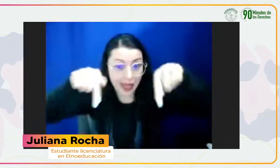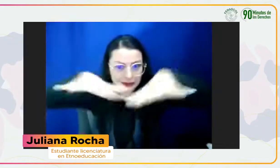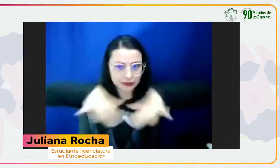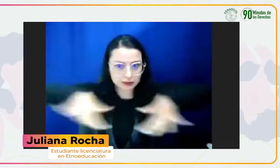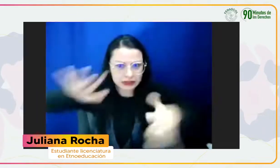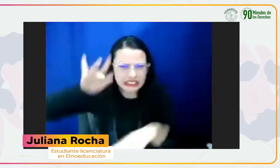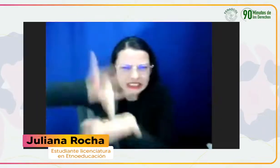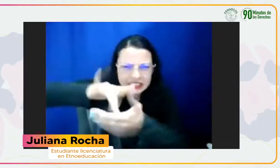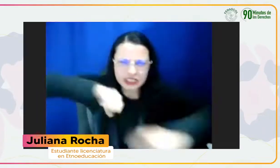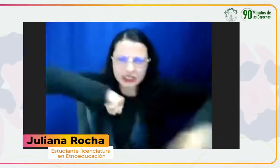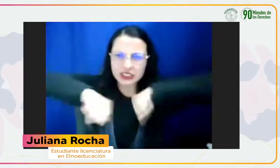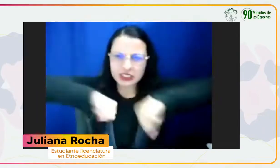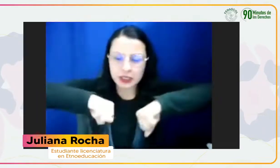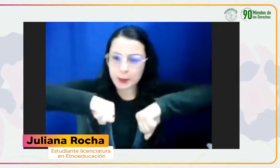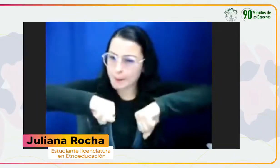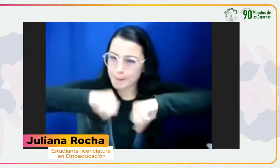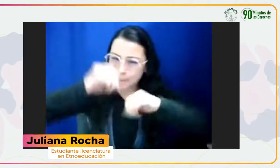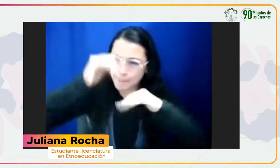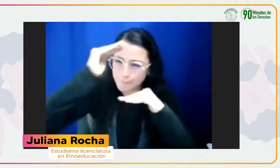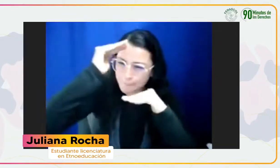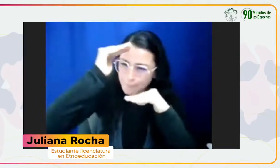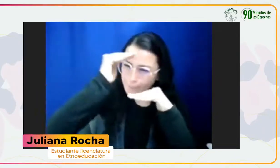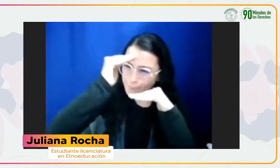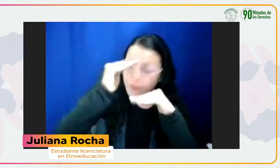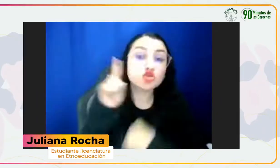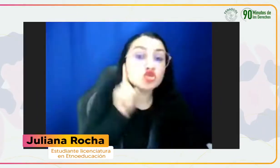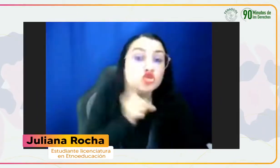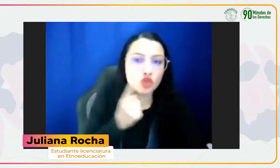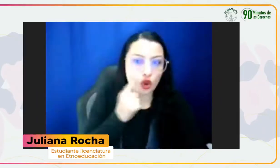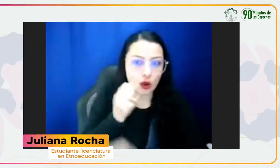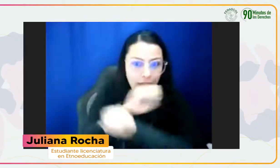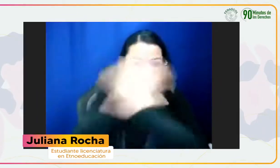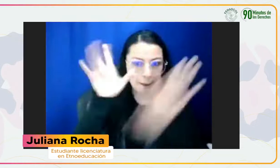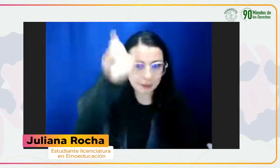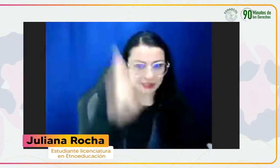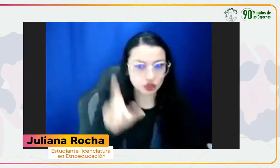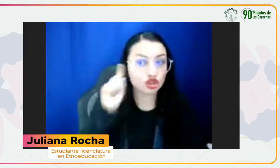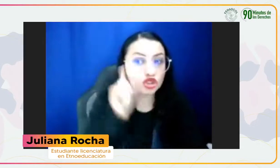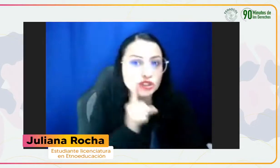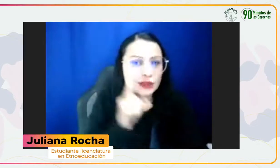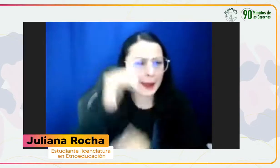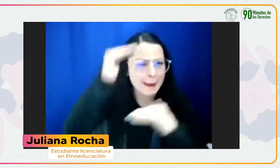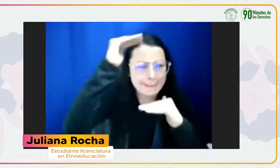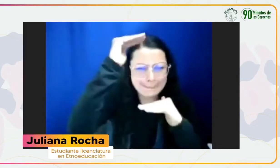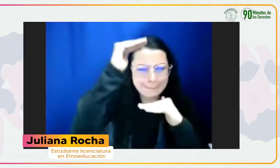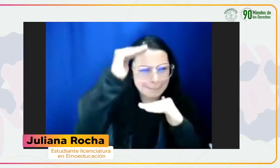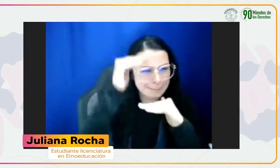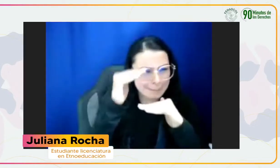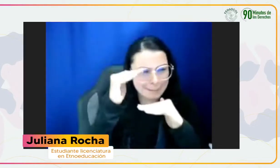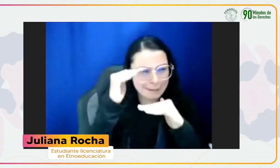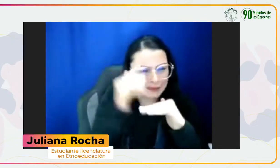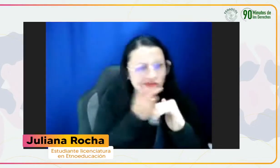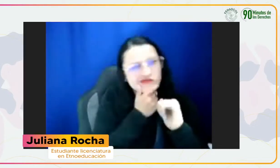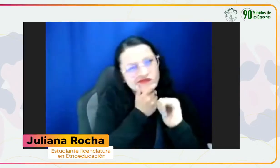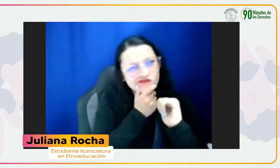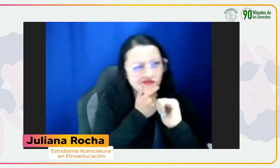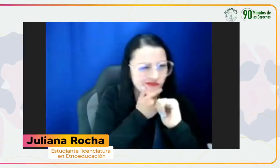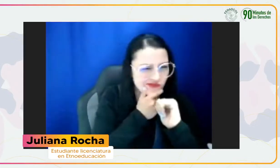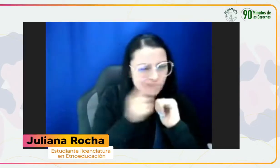política, social, democracia, este activismo, en realidad es poco. Personas sordas, ¿no? Estoy hablando de personas sordas.